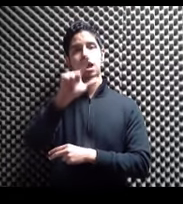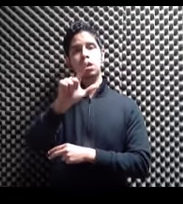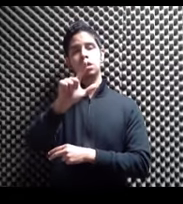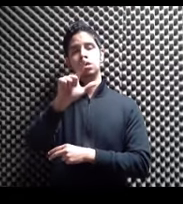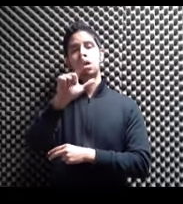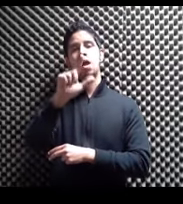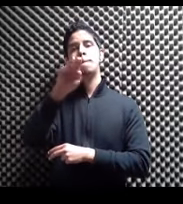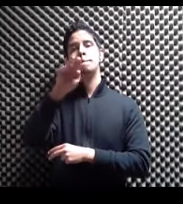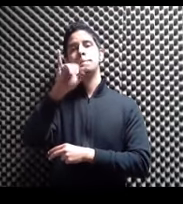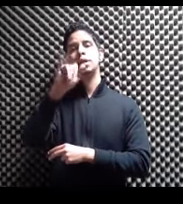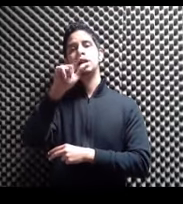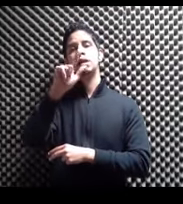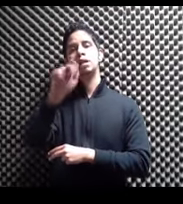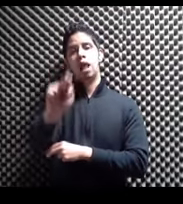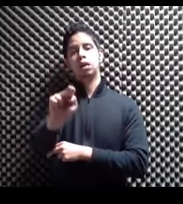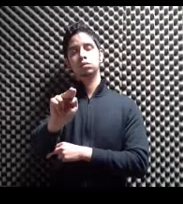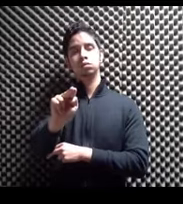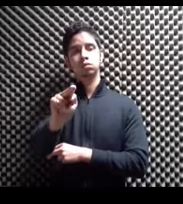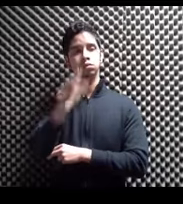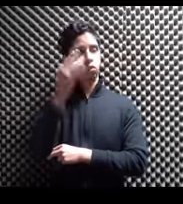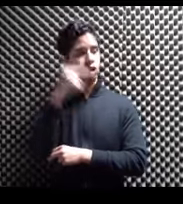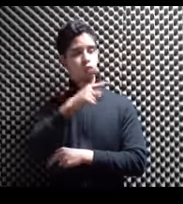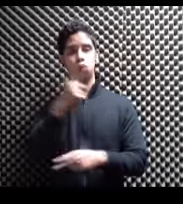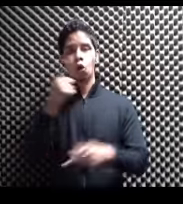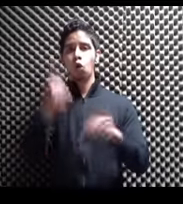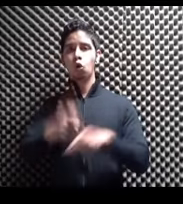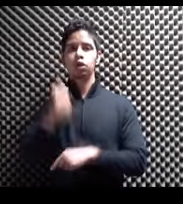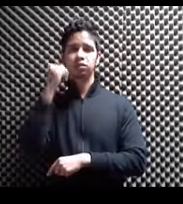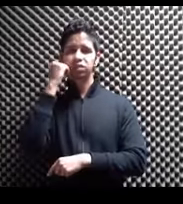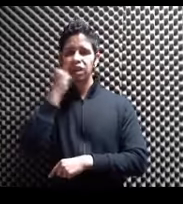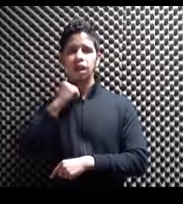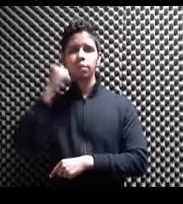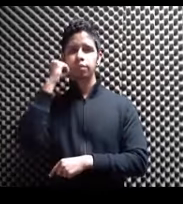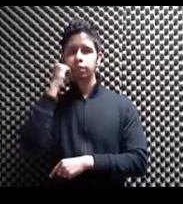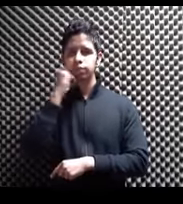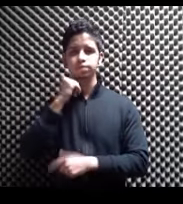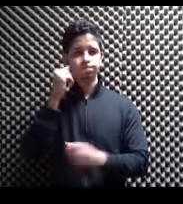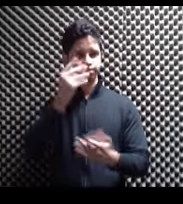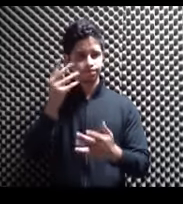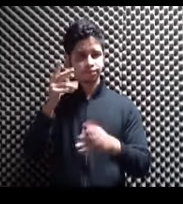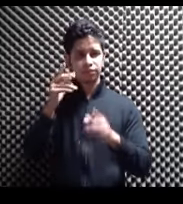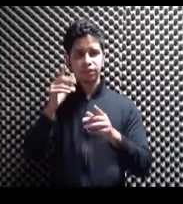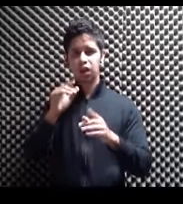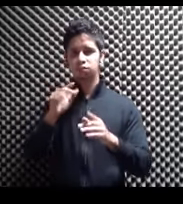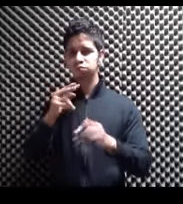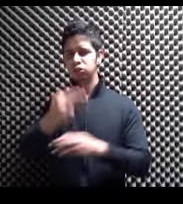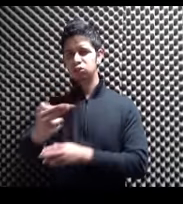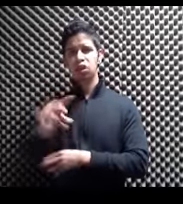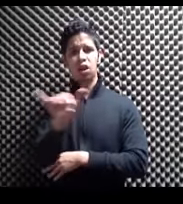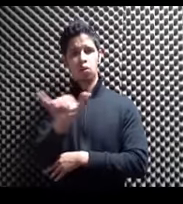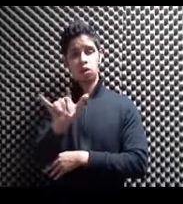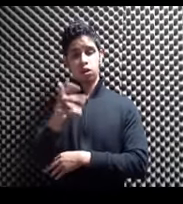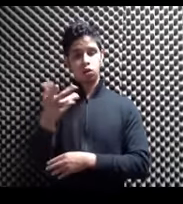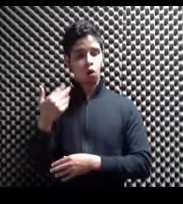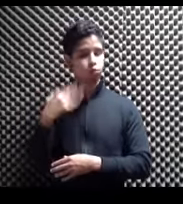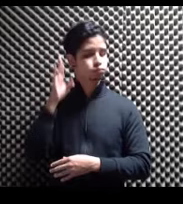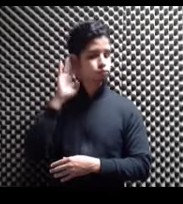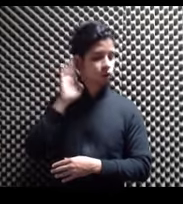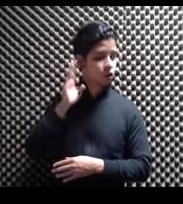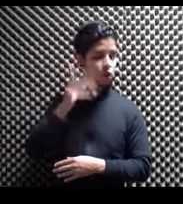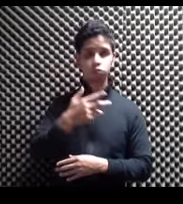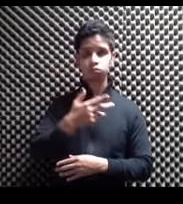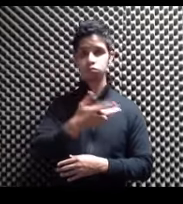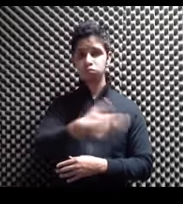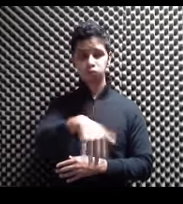esto es diario. Honestamente, los perros en la calle, la gente piensa que son un